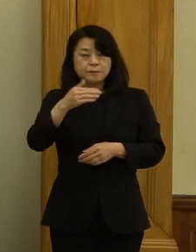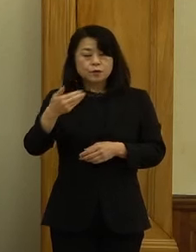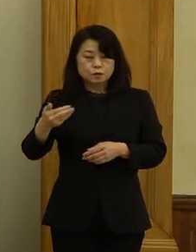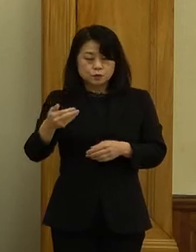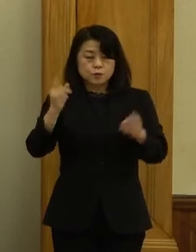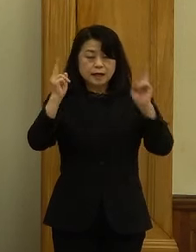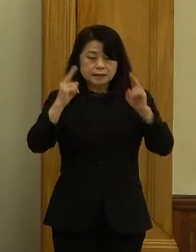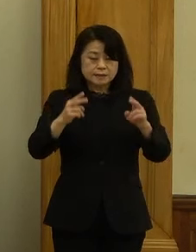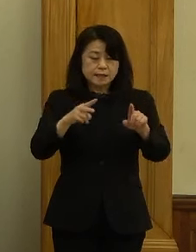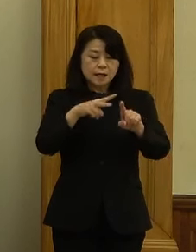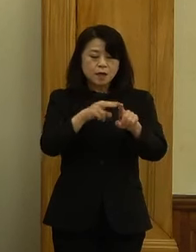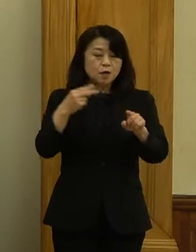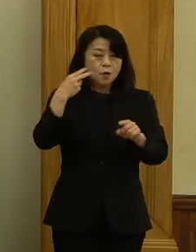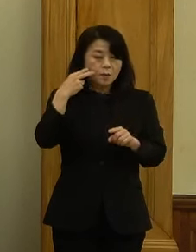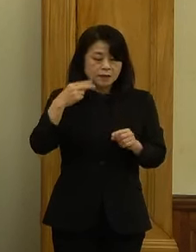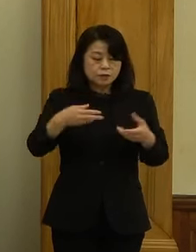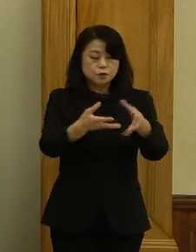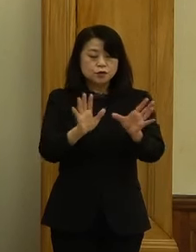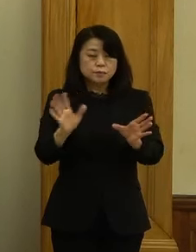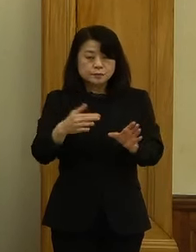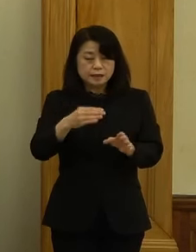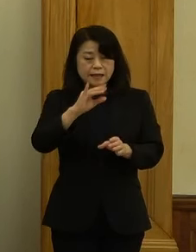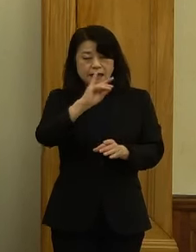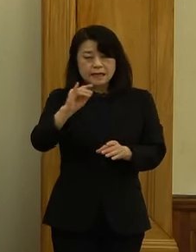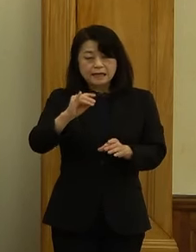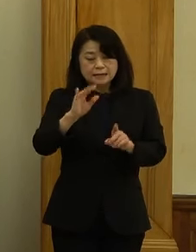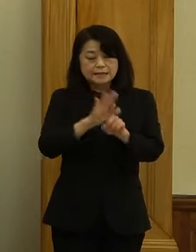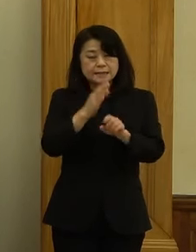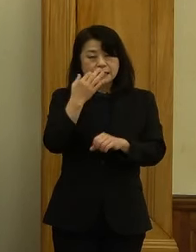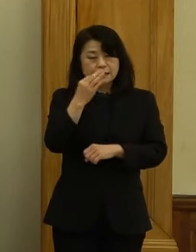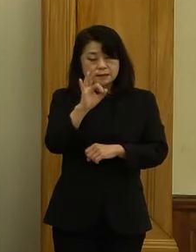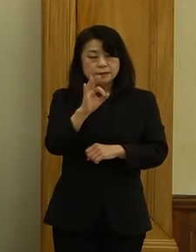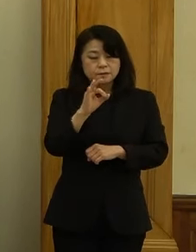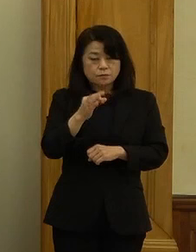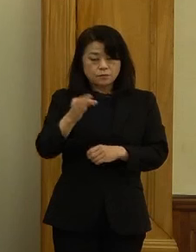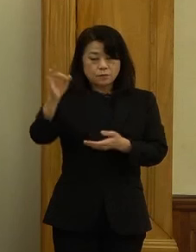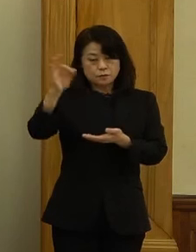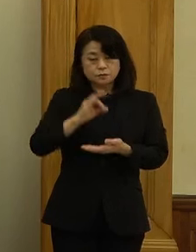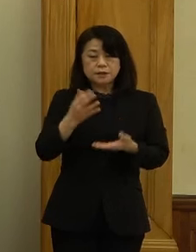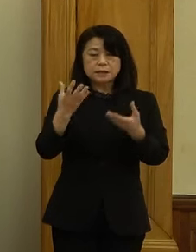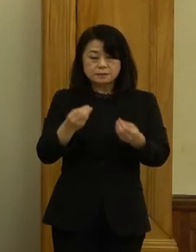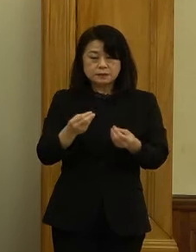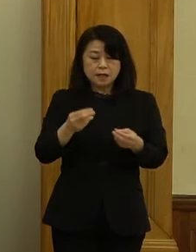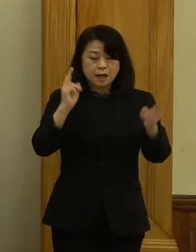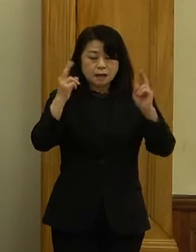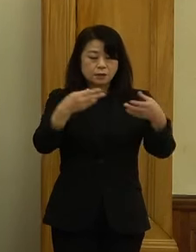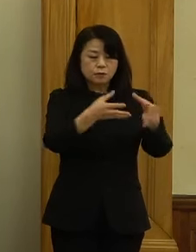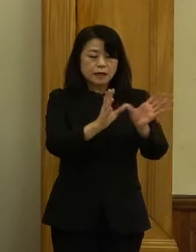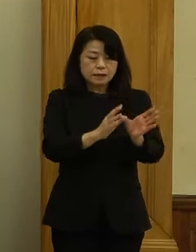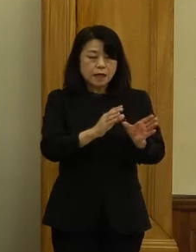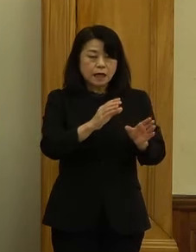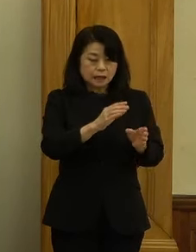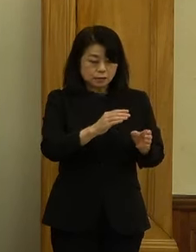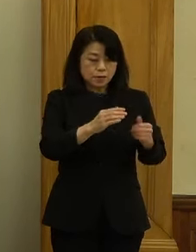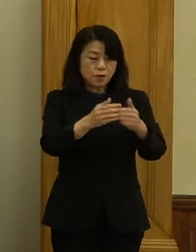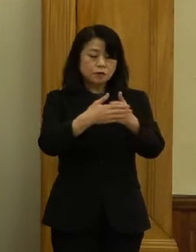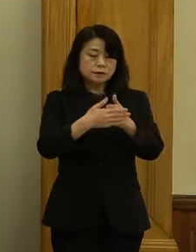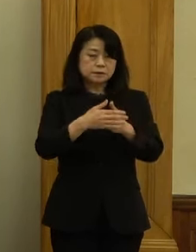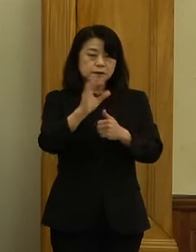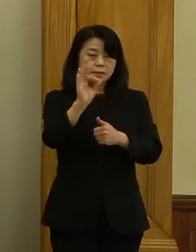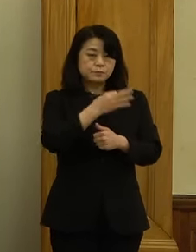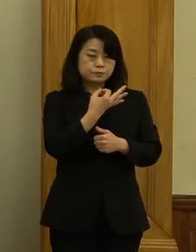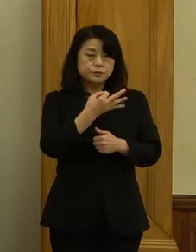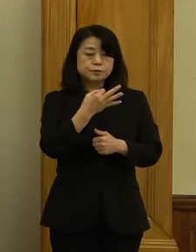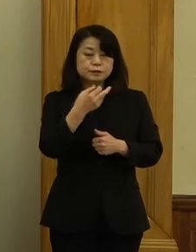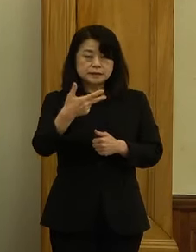小松グループさんからそれぞれ議金を頂戴しておりますえまた企業団体からの義元物資も58